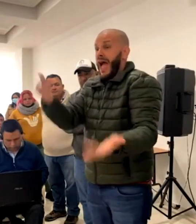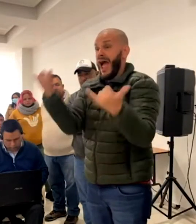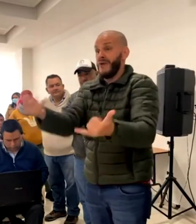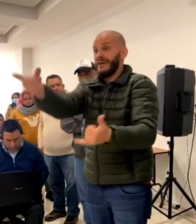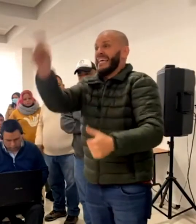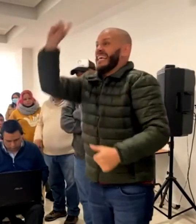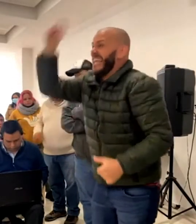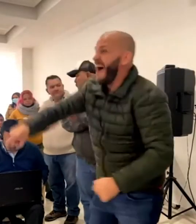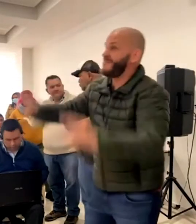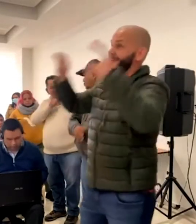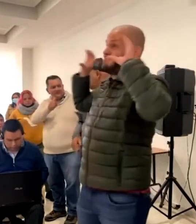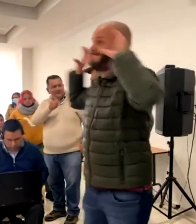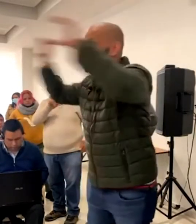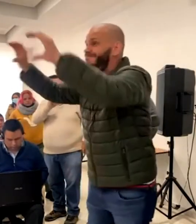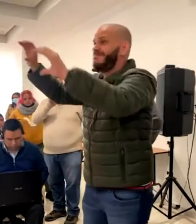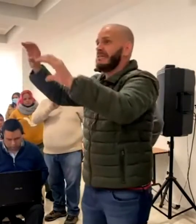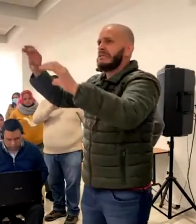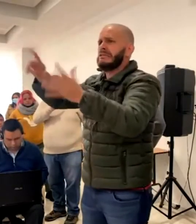más